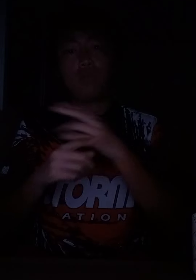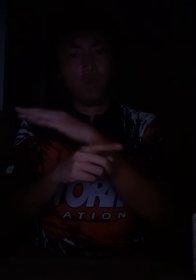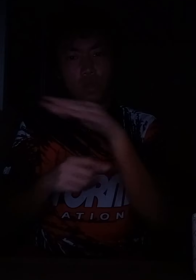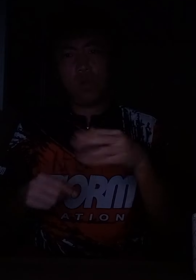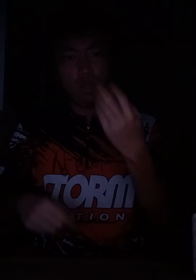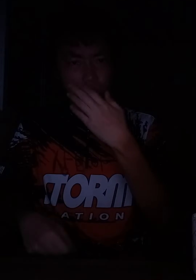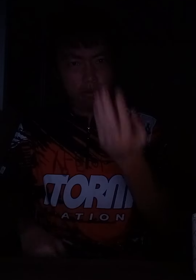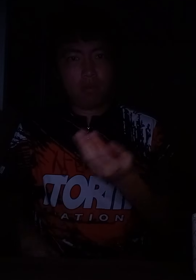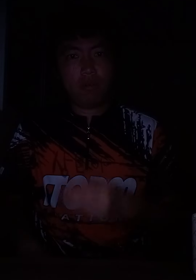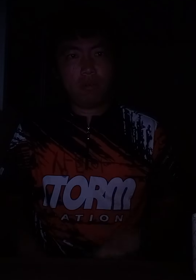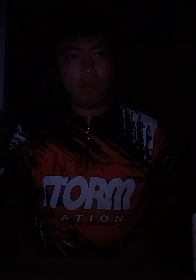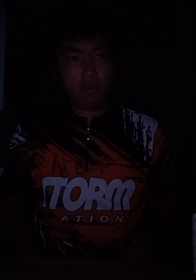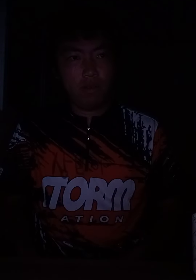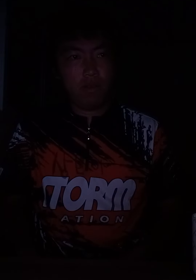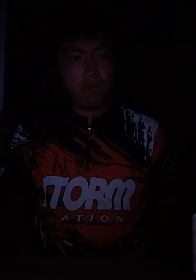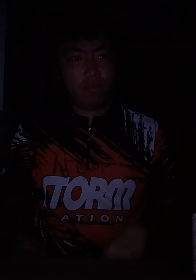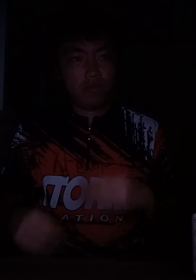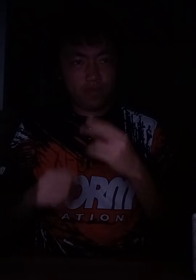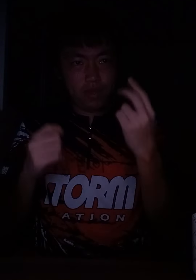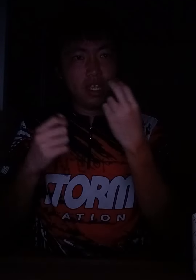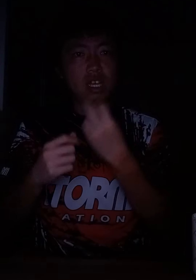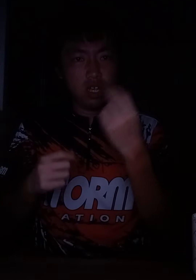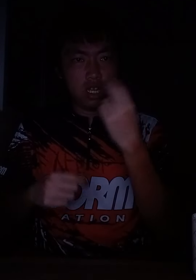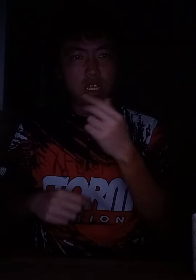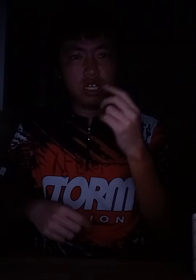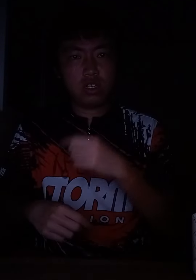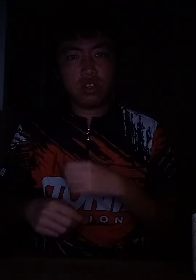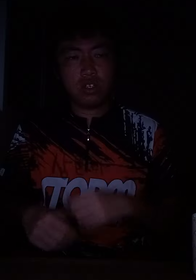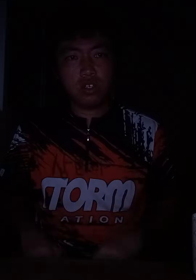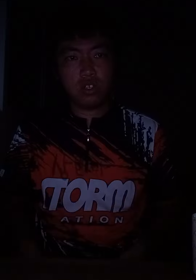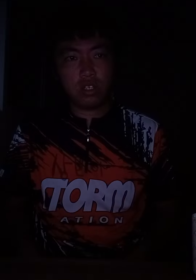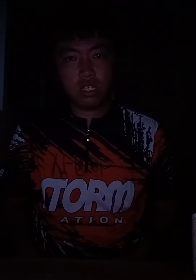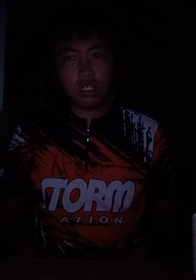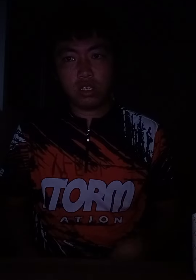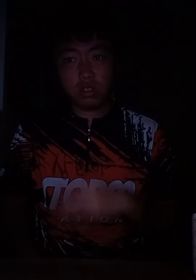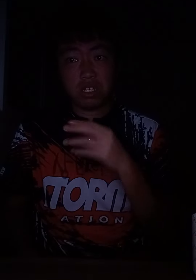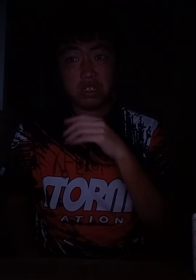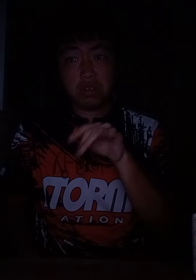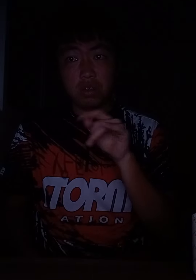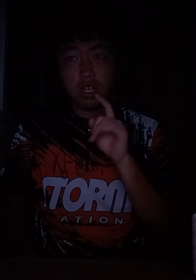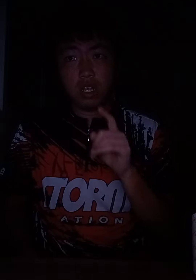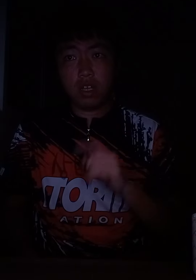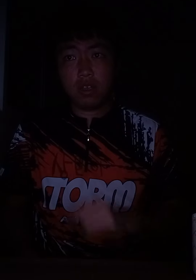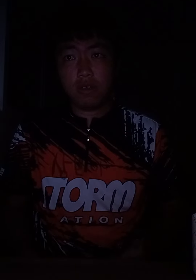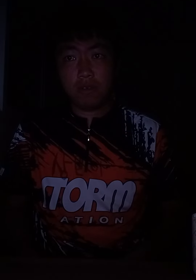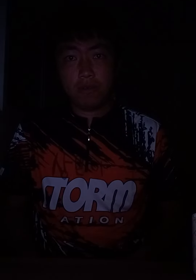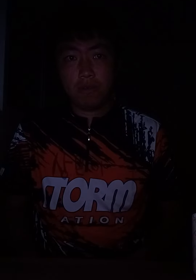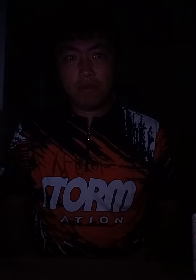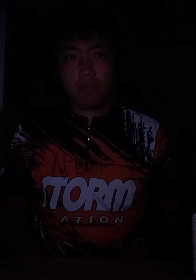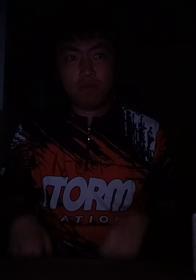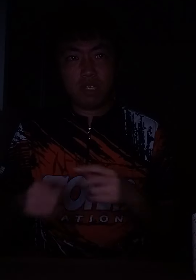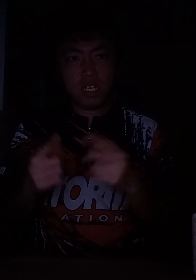고함을 칩니다. 마스크 잠깐만인 것 같다. 범죄자 좀 만드네 이제. 비하 발언도